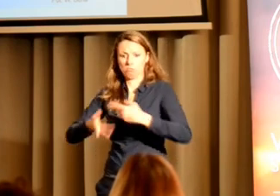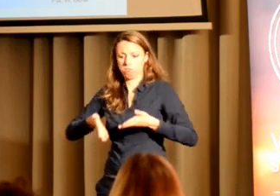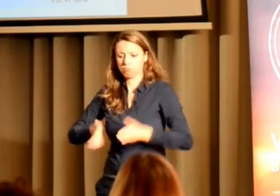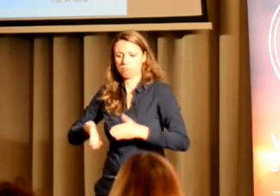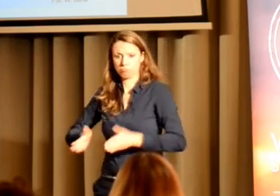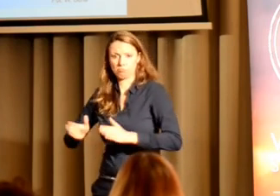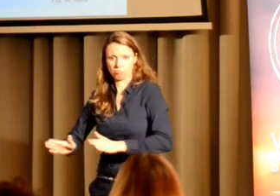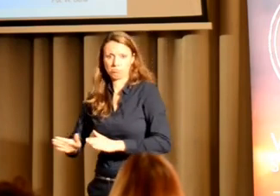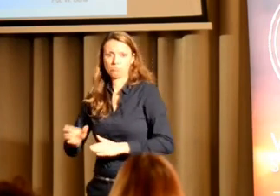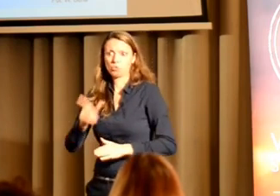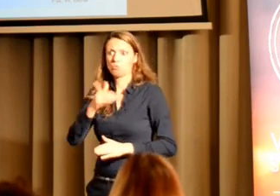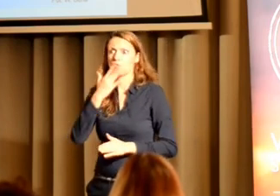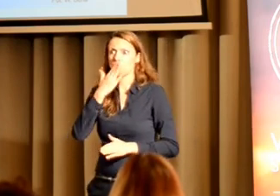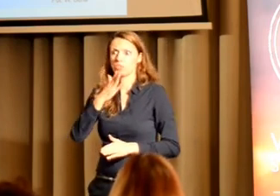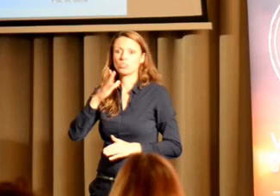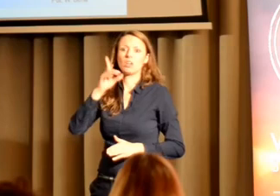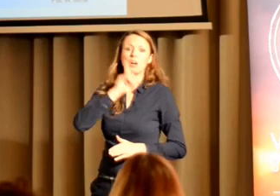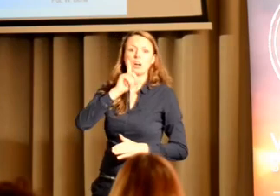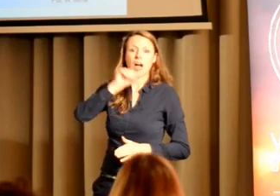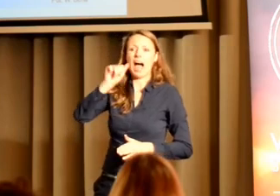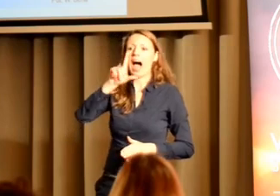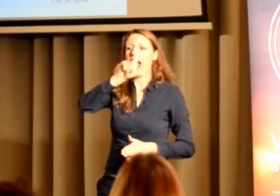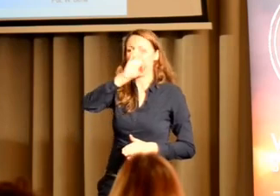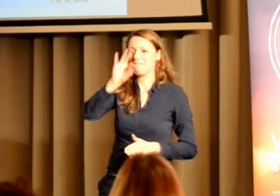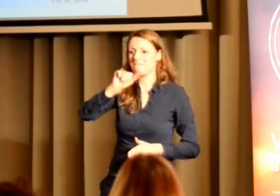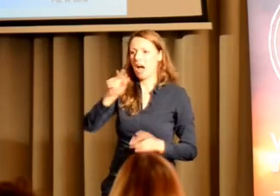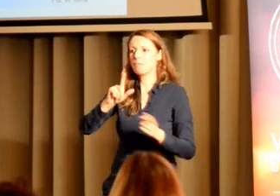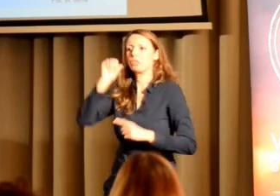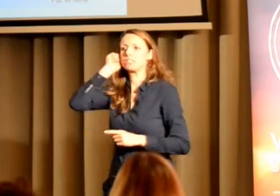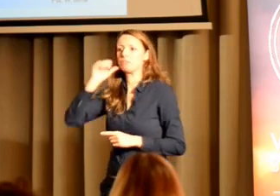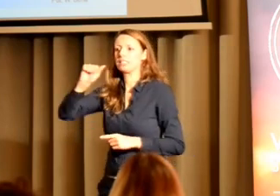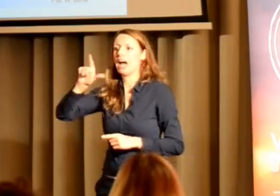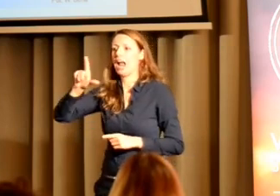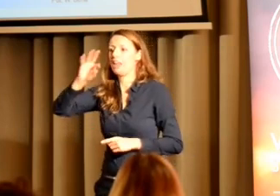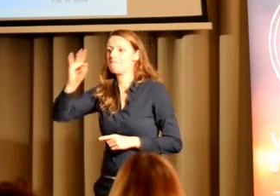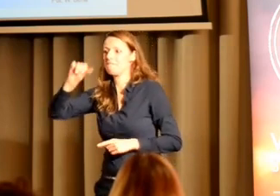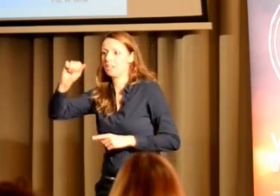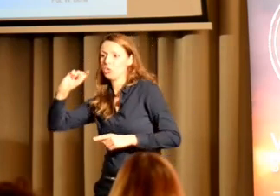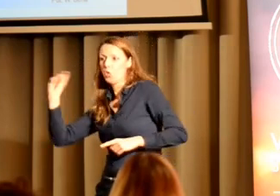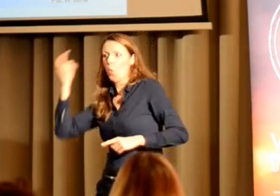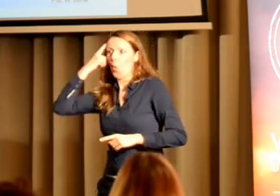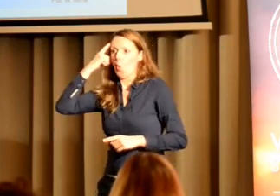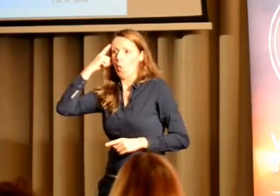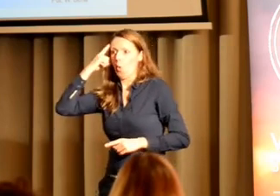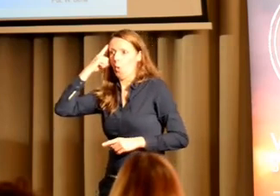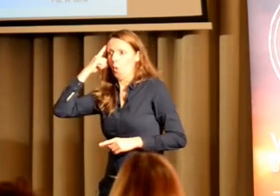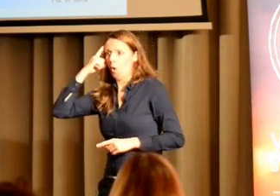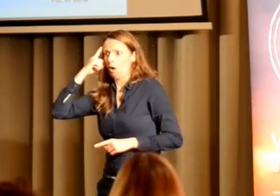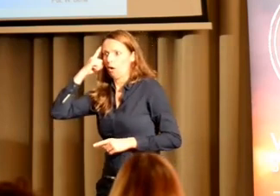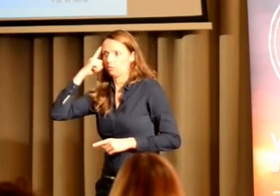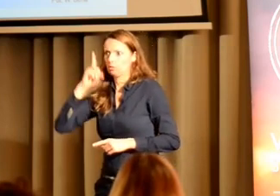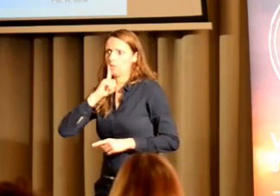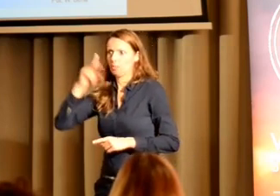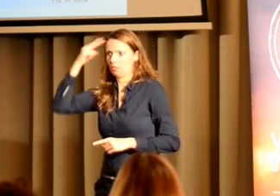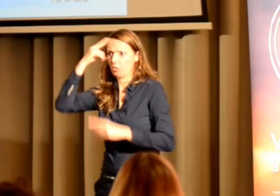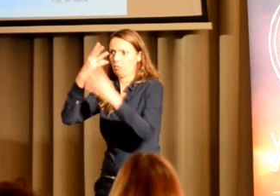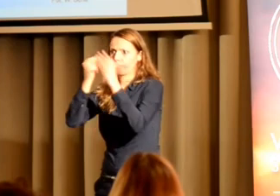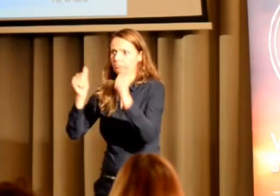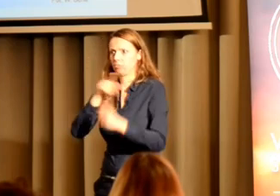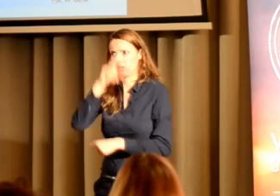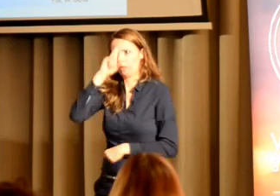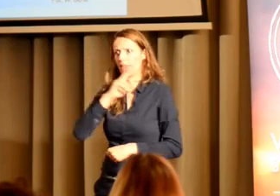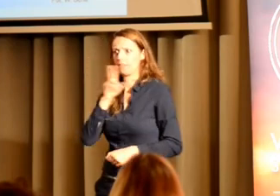i samica alfa, co wskazywało na jakąś taką hierarchię, tu się okazało, że to jest po prostu matka i ojciec. Czyli ta